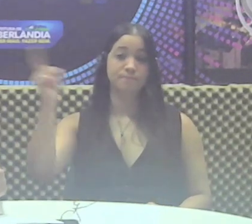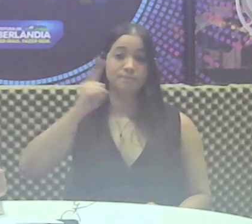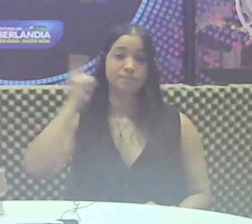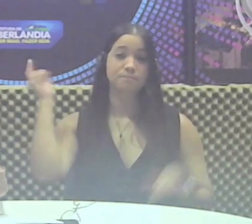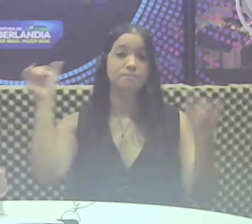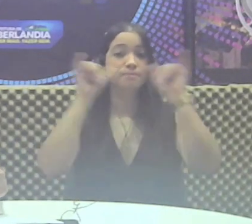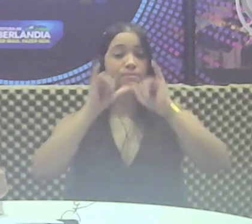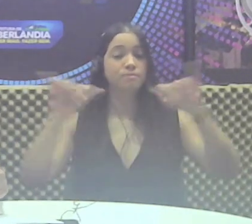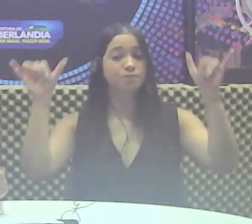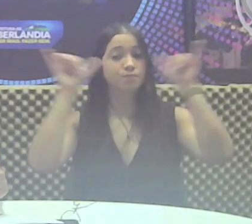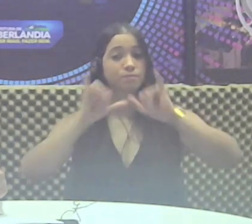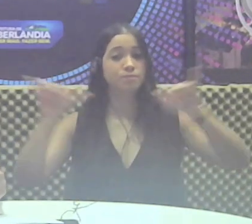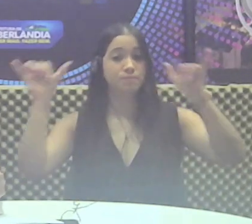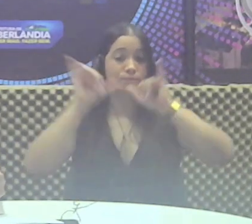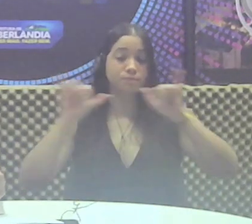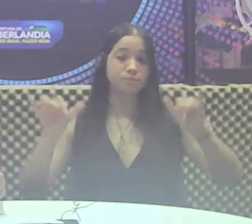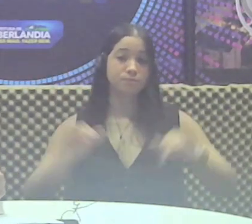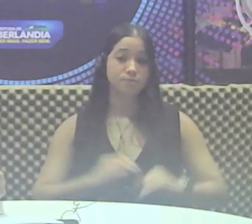Giro de